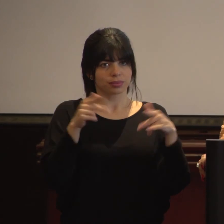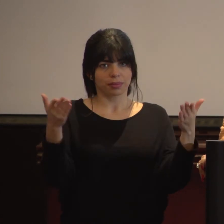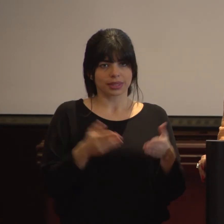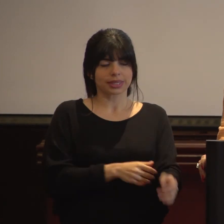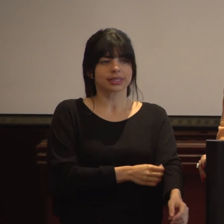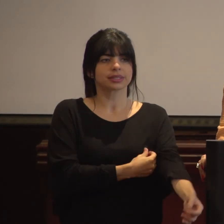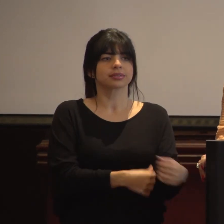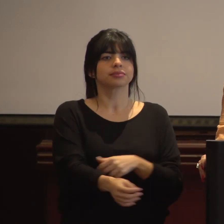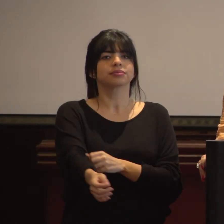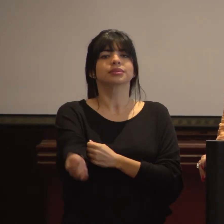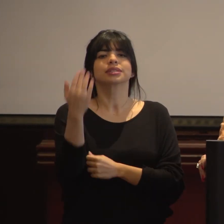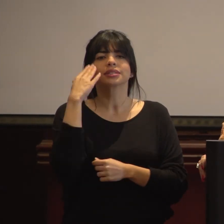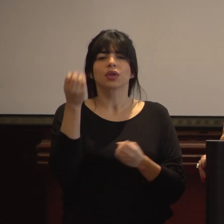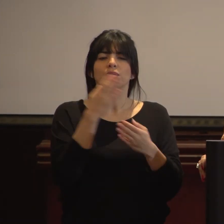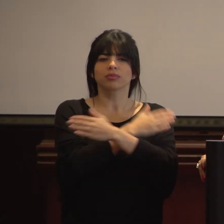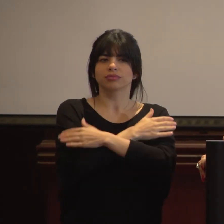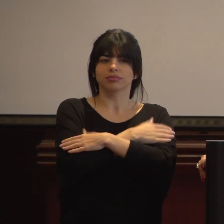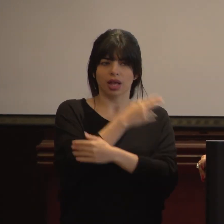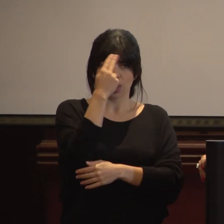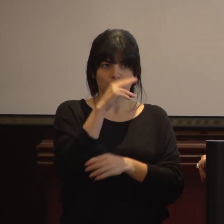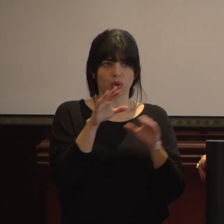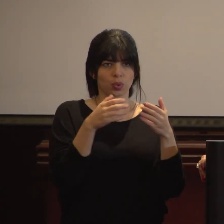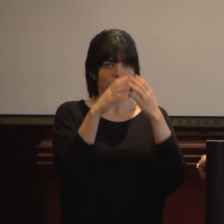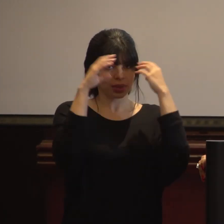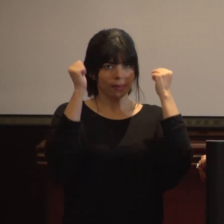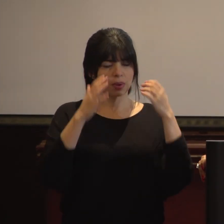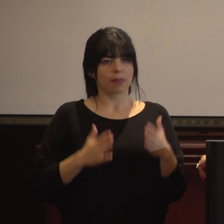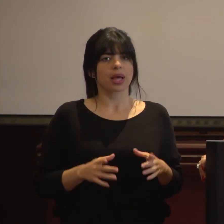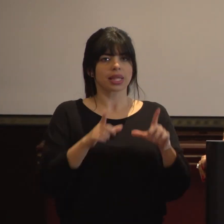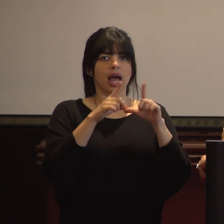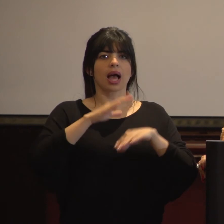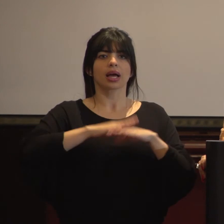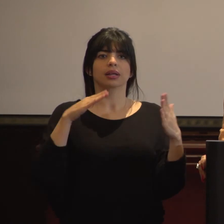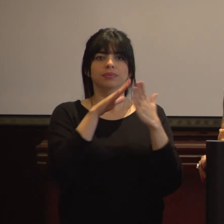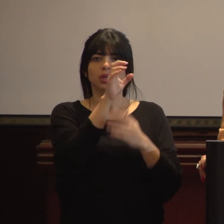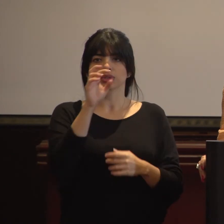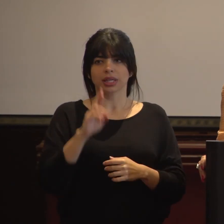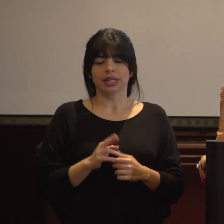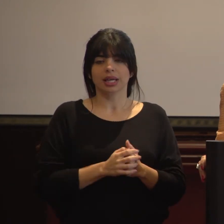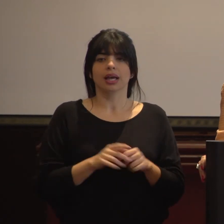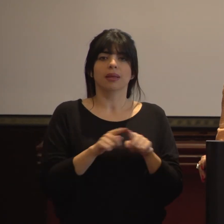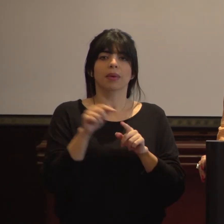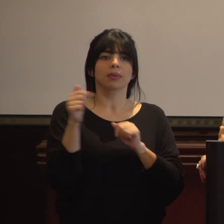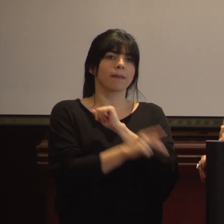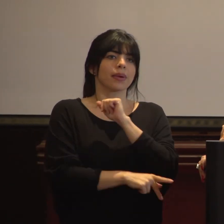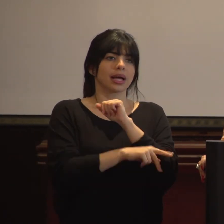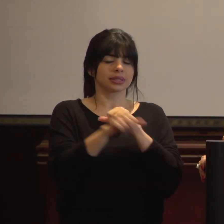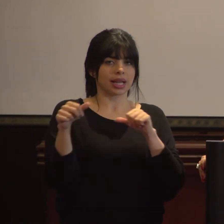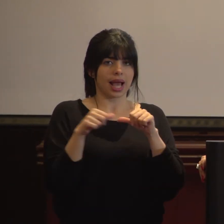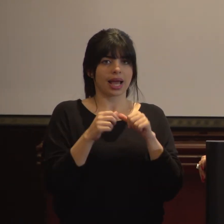presencia un saludo muy caluroso al honorable cuerpo diplomático acreditado en Costa Rica y en los países de la